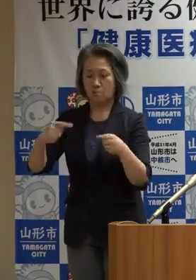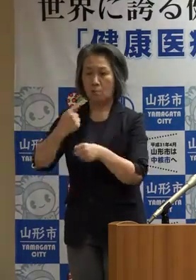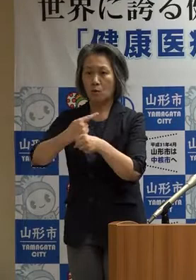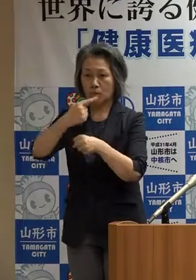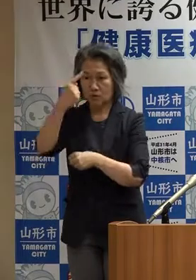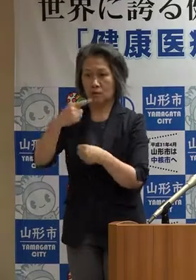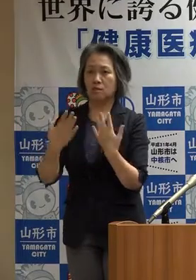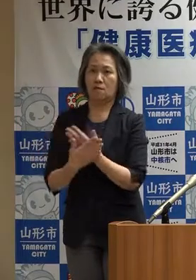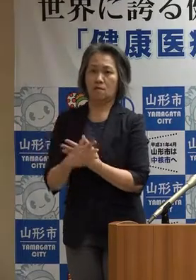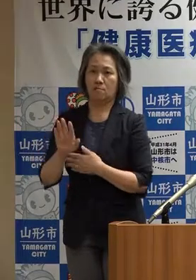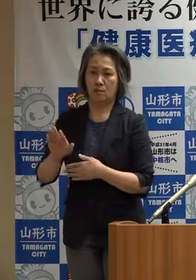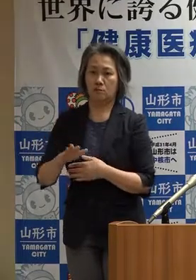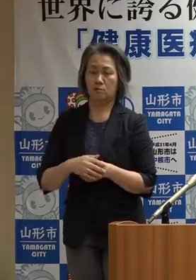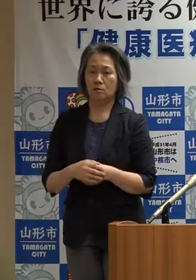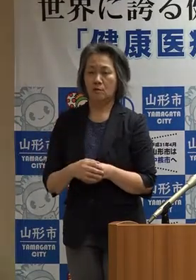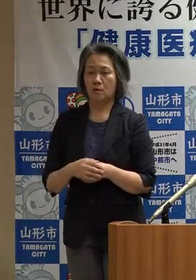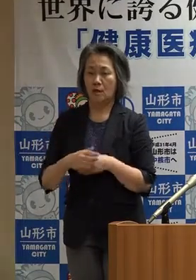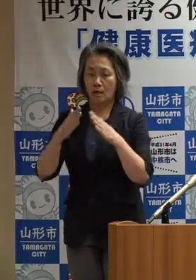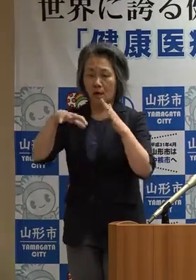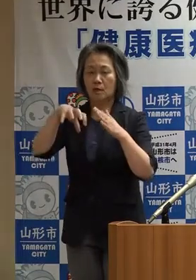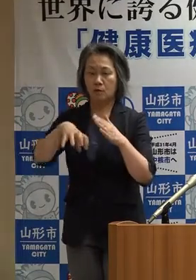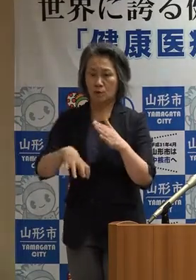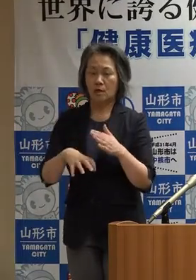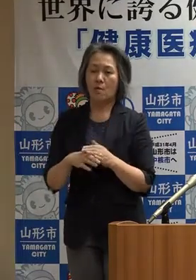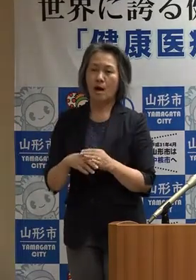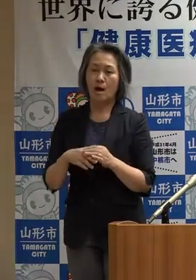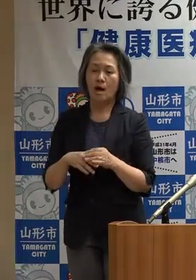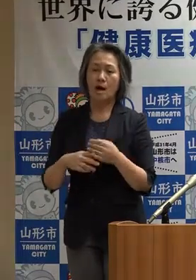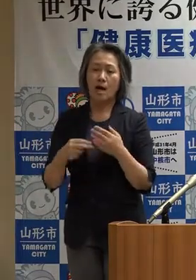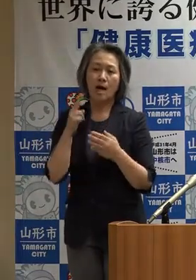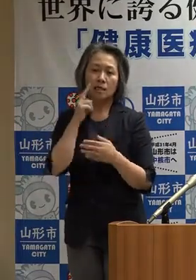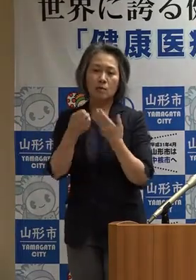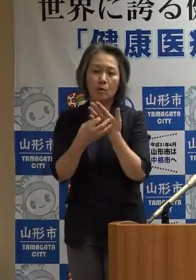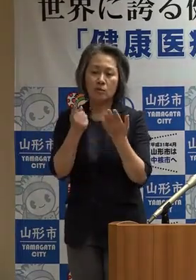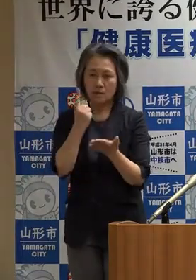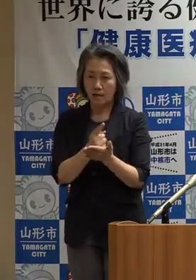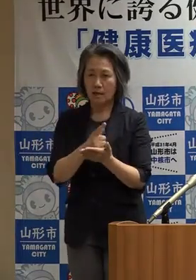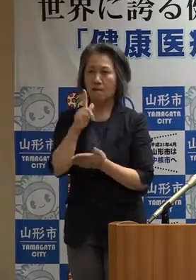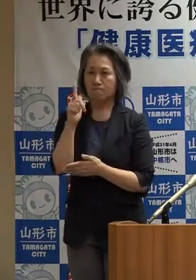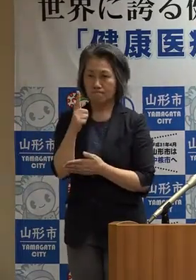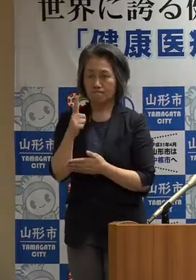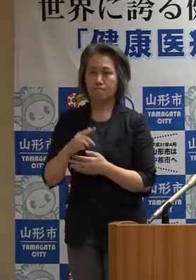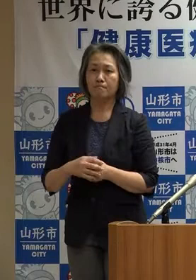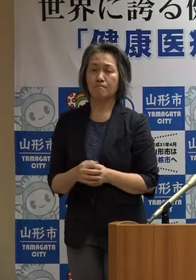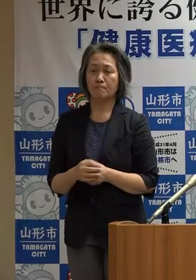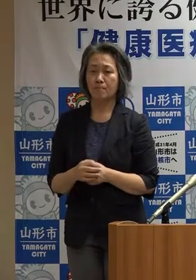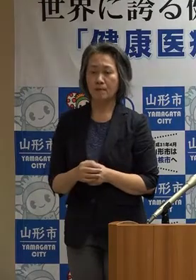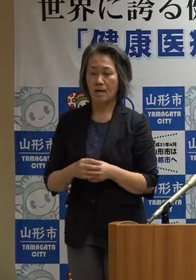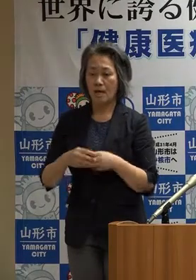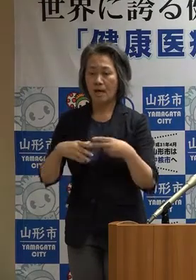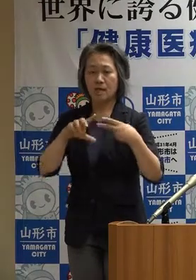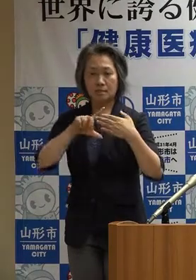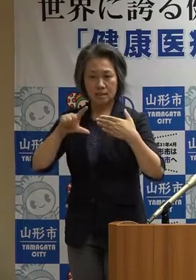でございます。会場では山形芋煮や塩芋煮を味わえるだけでなく、さんま祭り、カワト